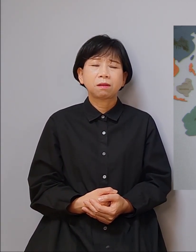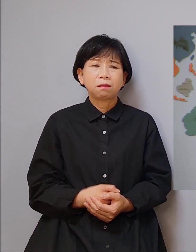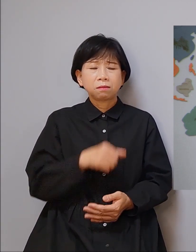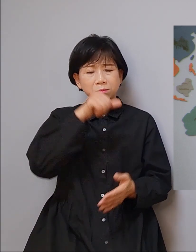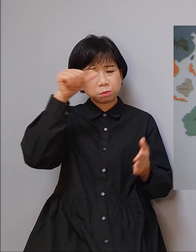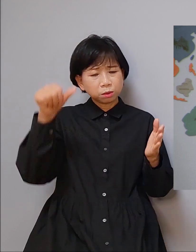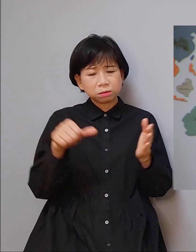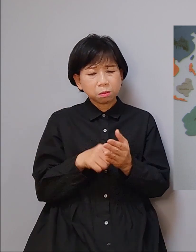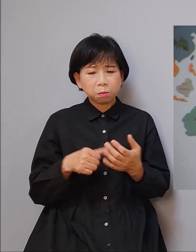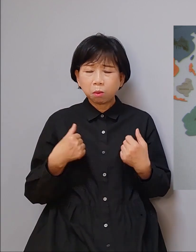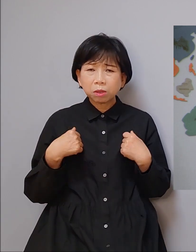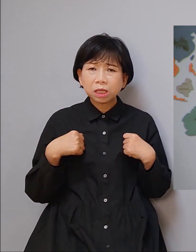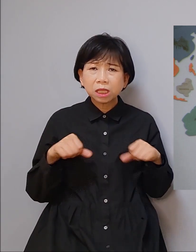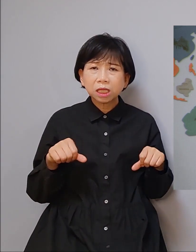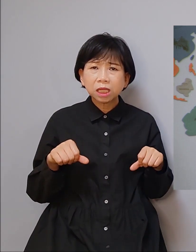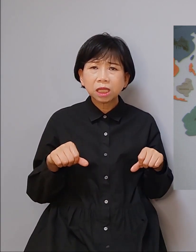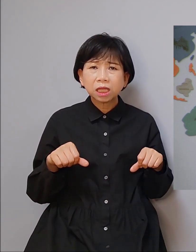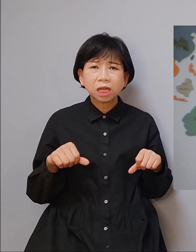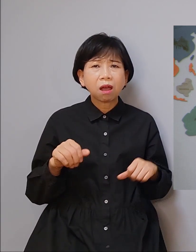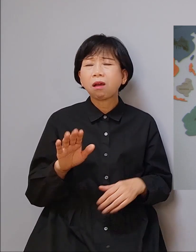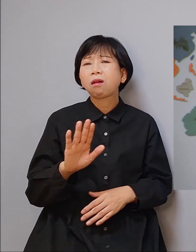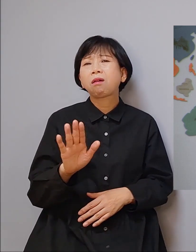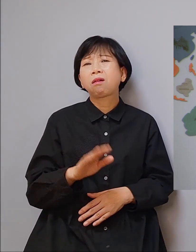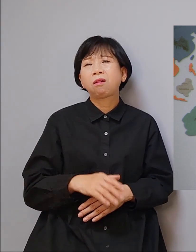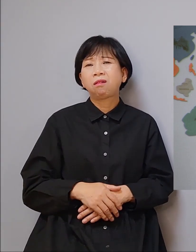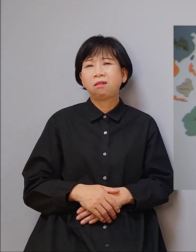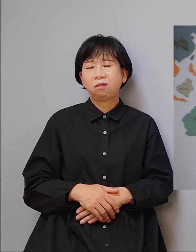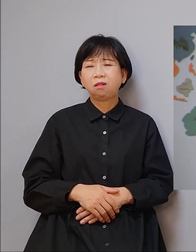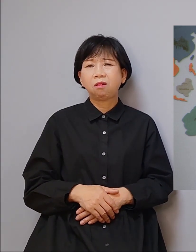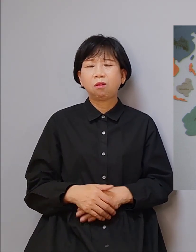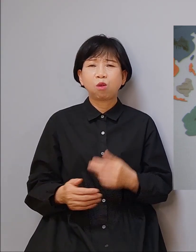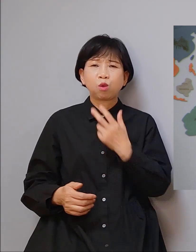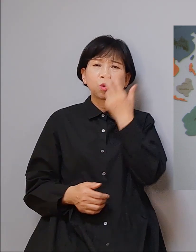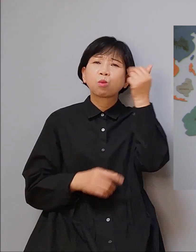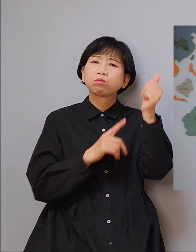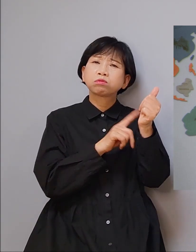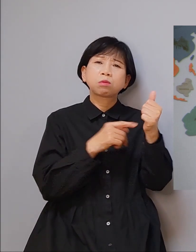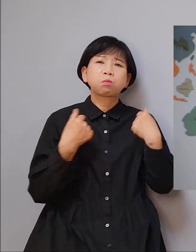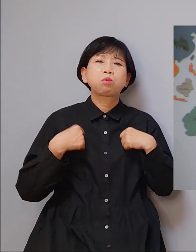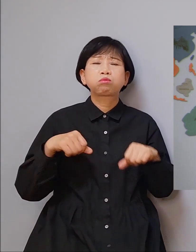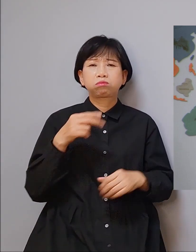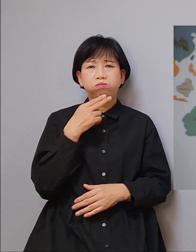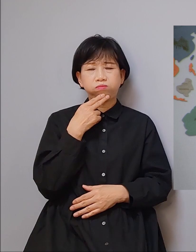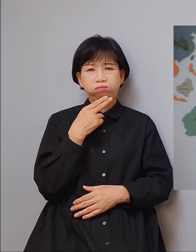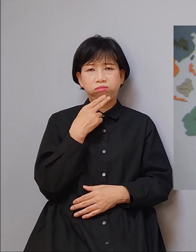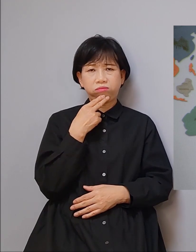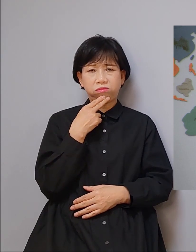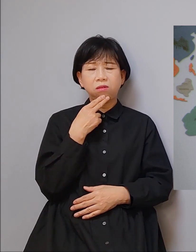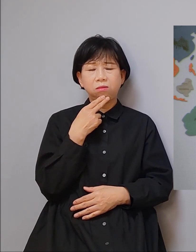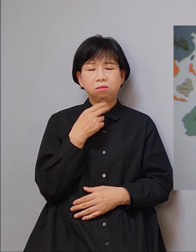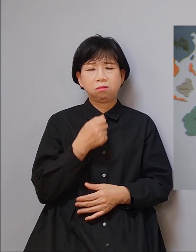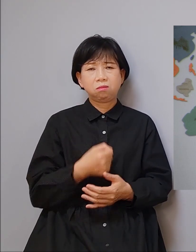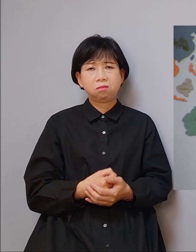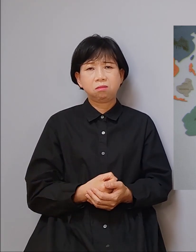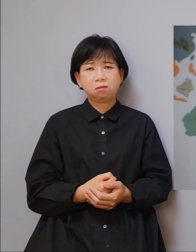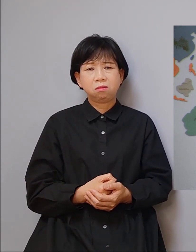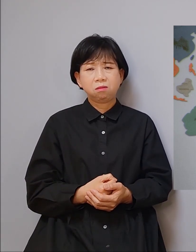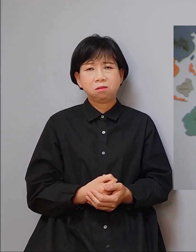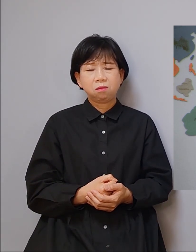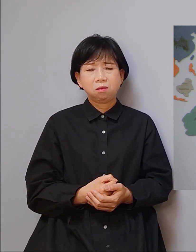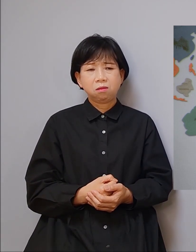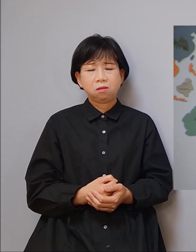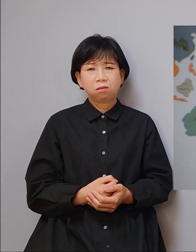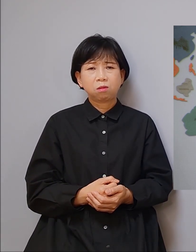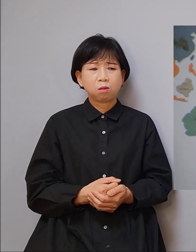인생을 포기하고 그냥 될 대로 되라는 식으로 살 수 있습니다. 그러나 요셉은 그 긴 기다림에도